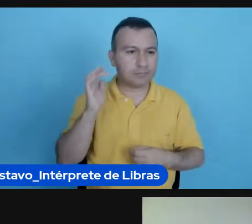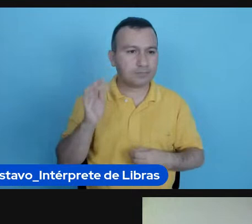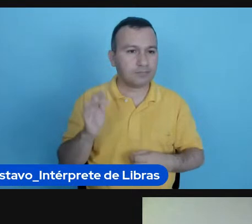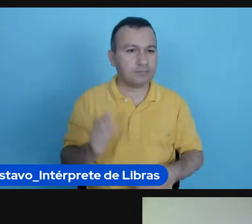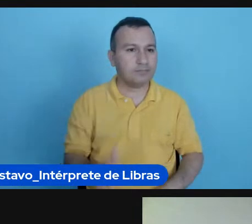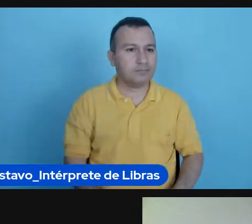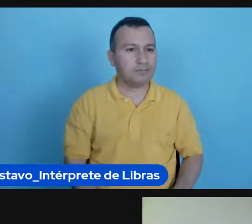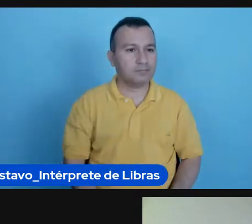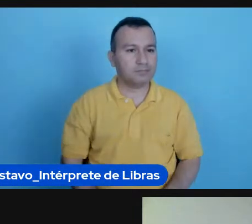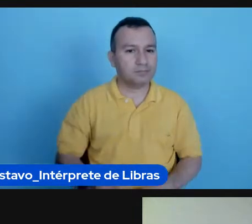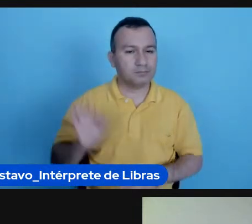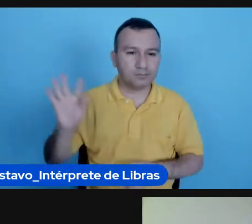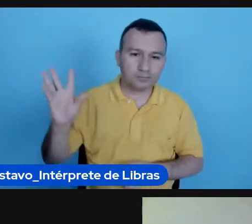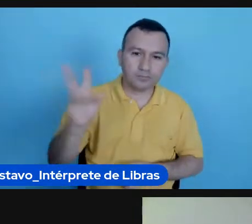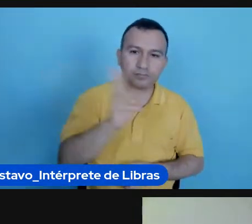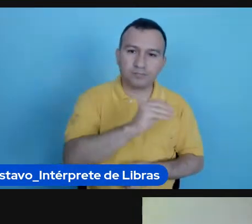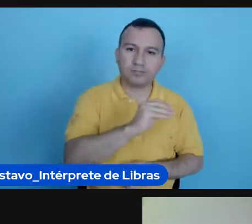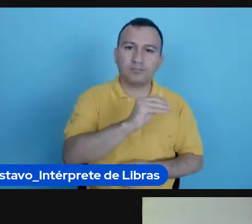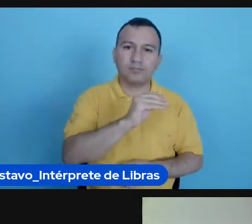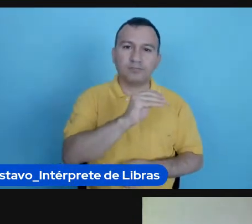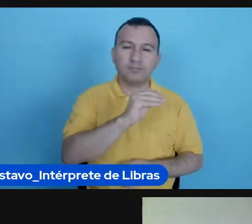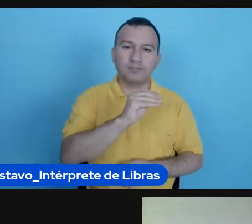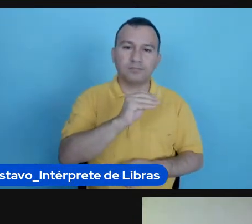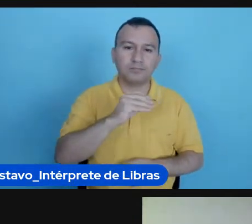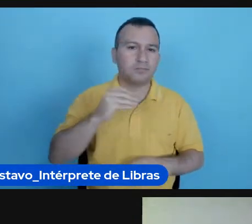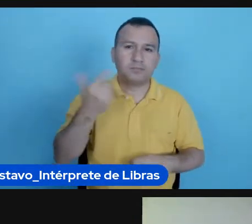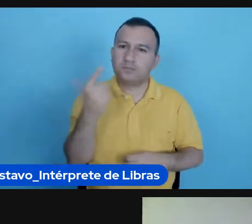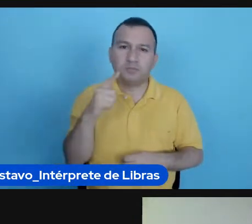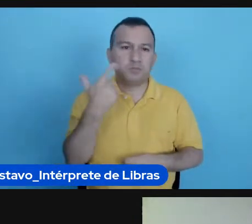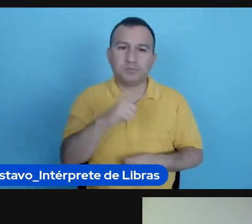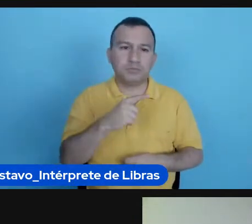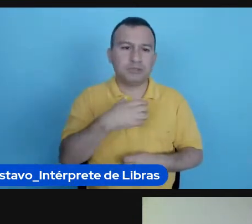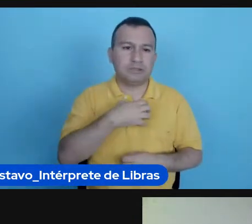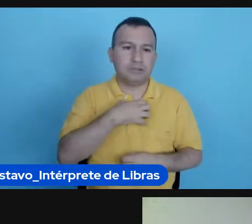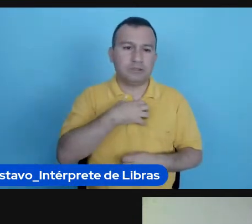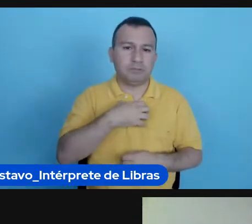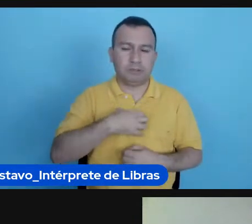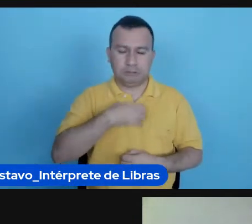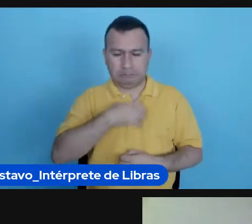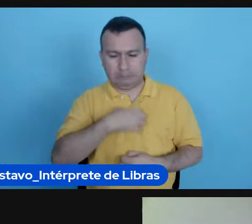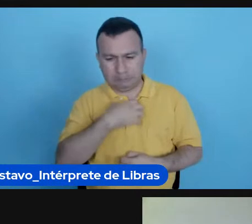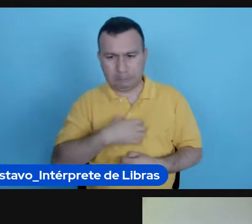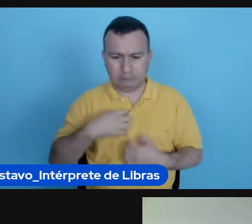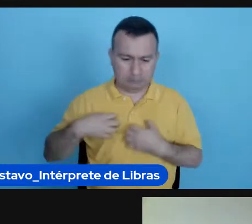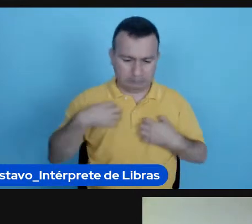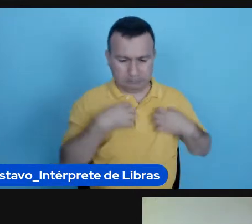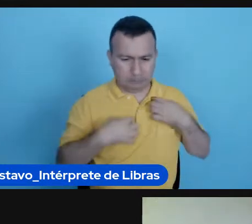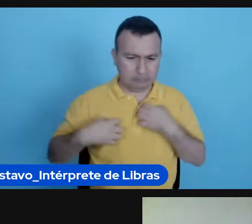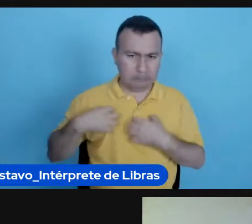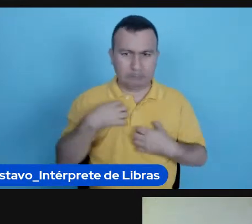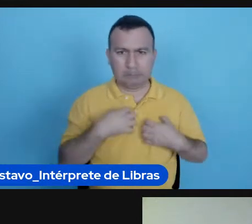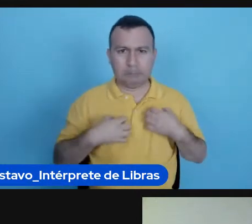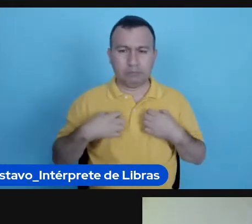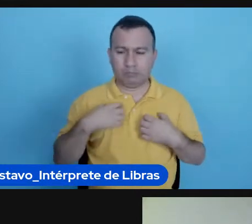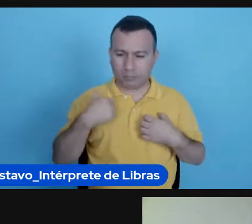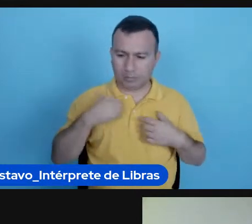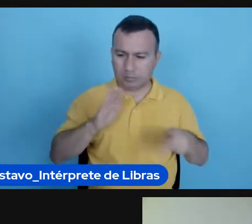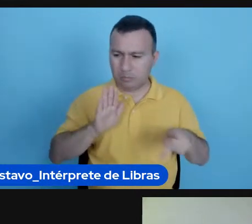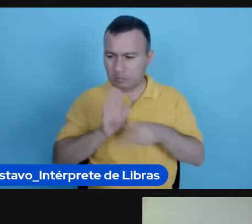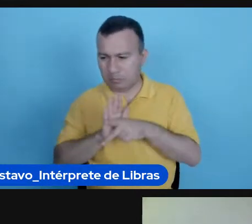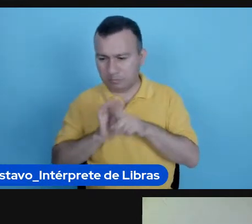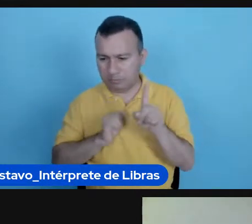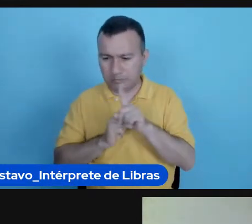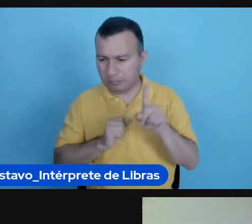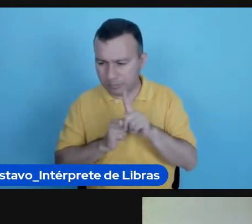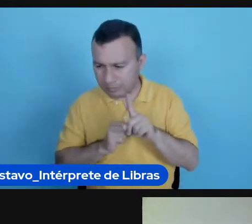de sentimentos, de aborrecimentos, de frustração, de sensação, né, de que não pertence. Então,